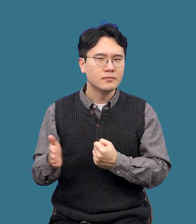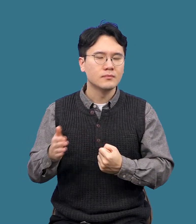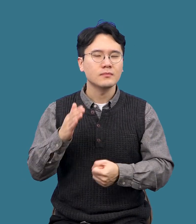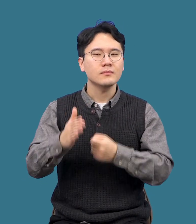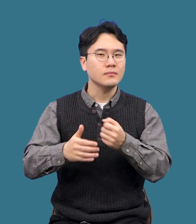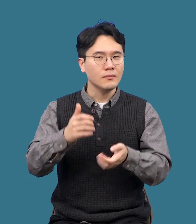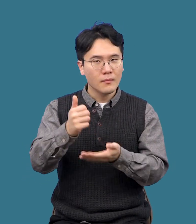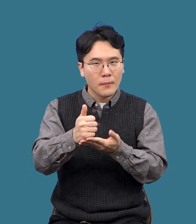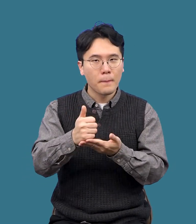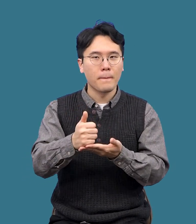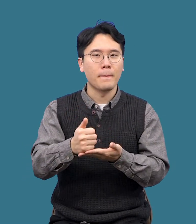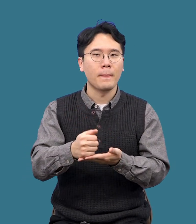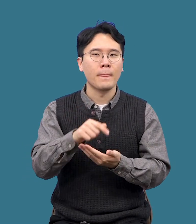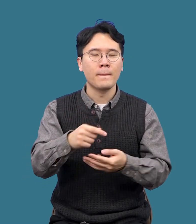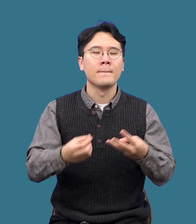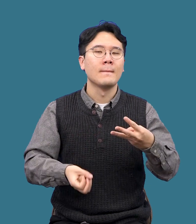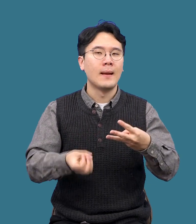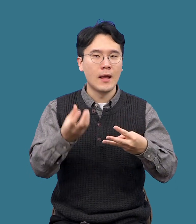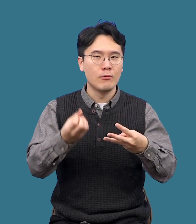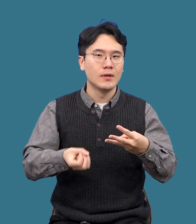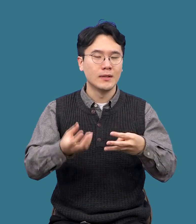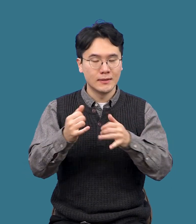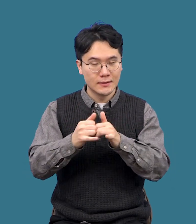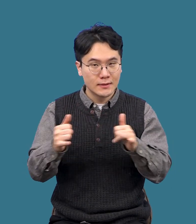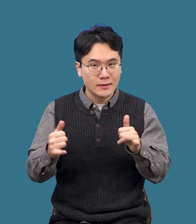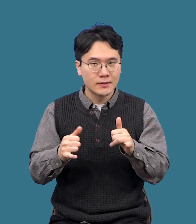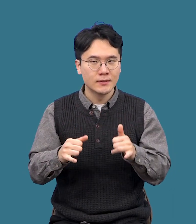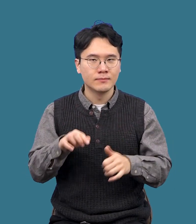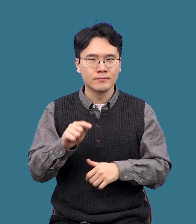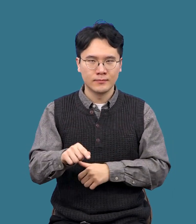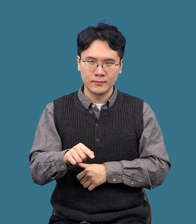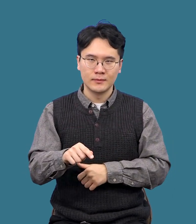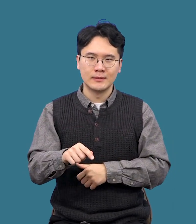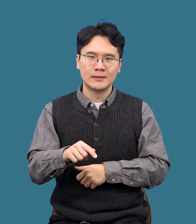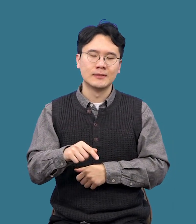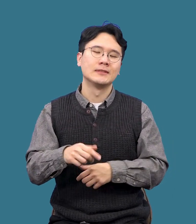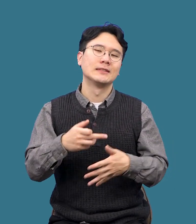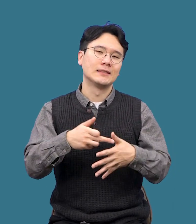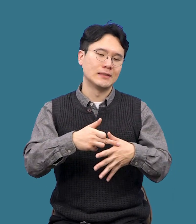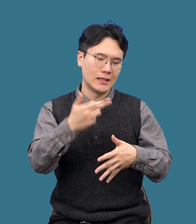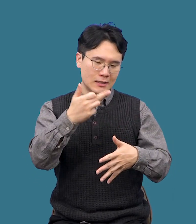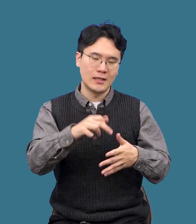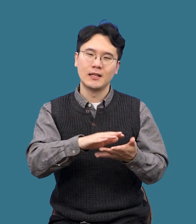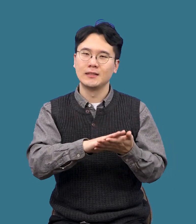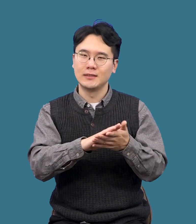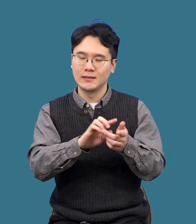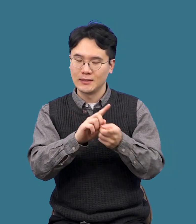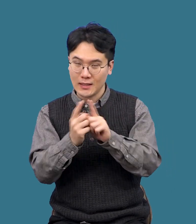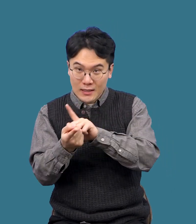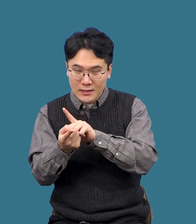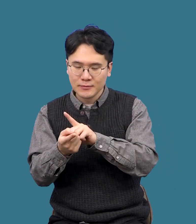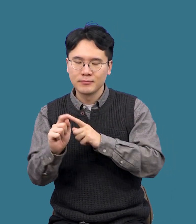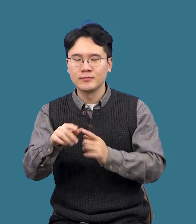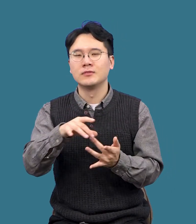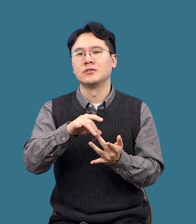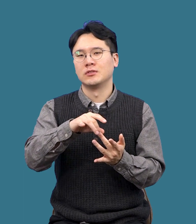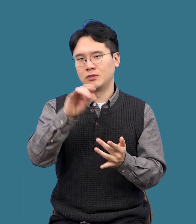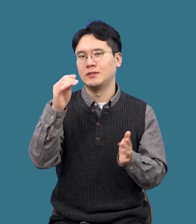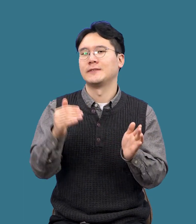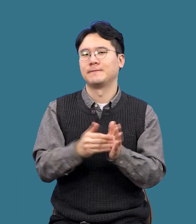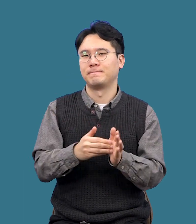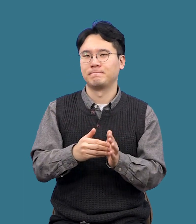하나님이 그 레위인은 바로 이런 장자들을 대신해서 레위인들이 선택된 것이다. 다시